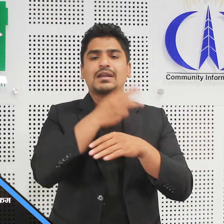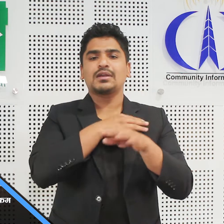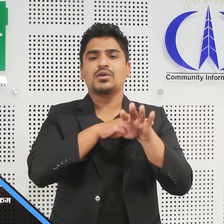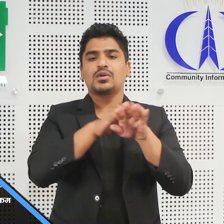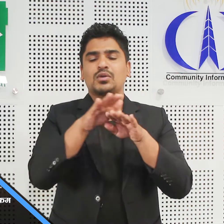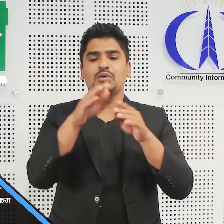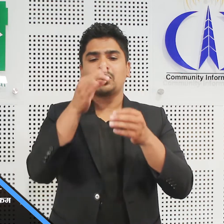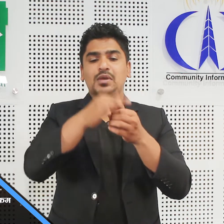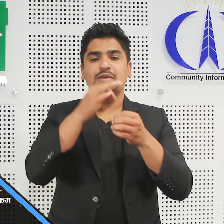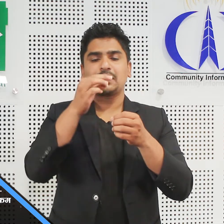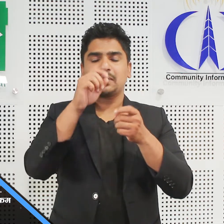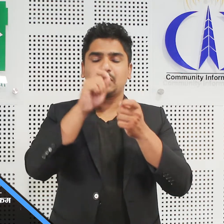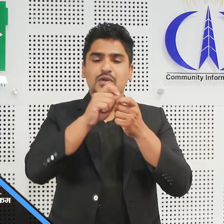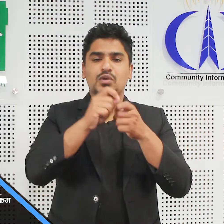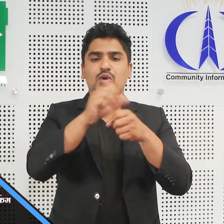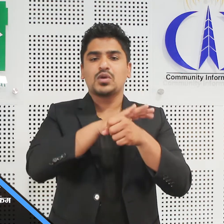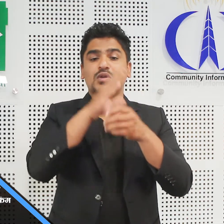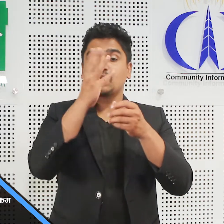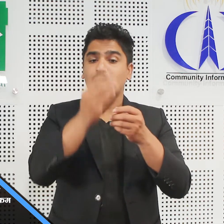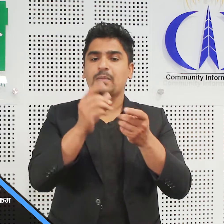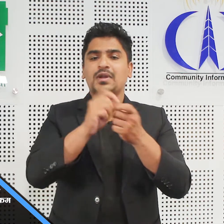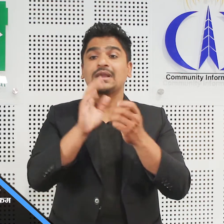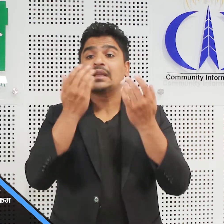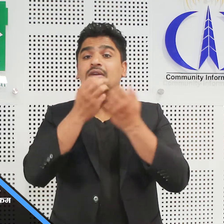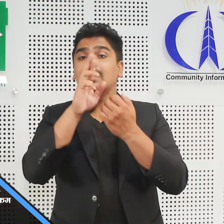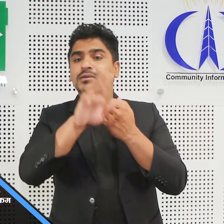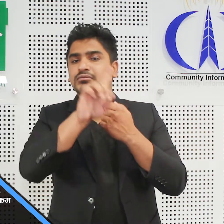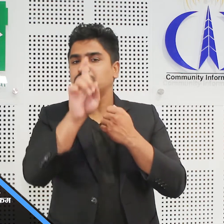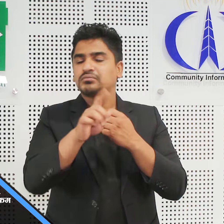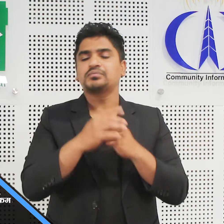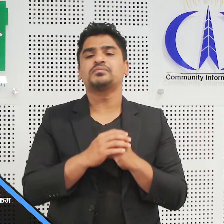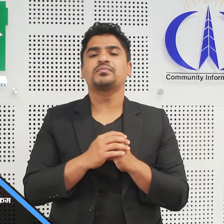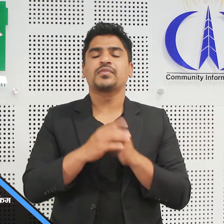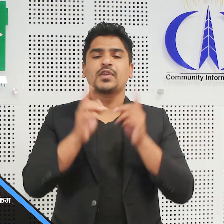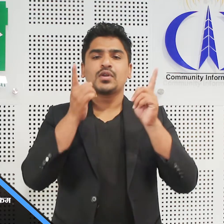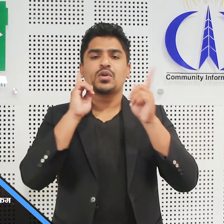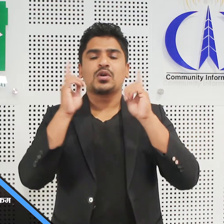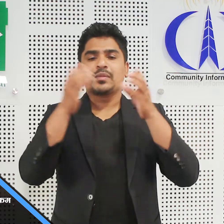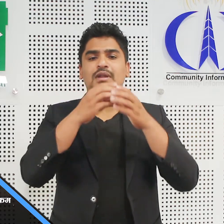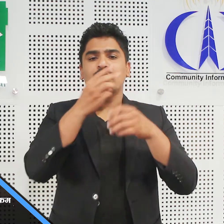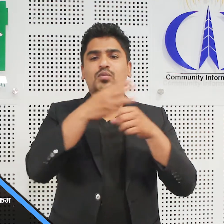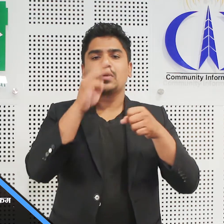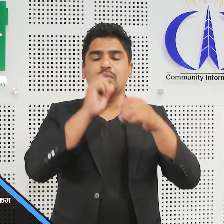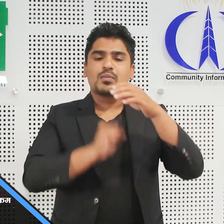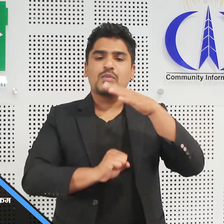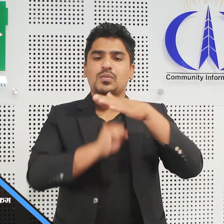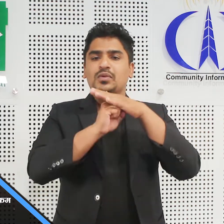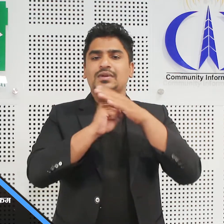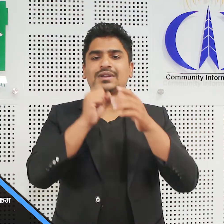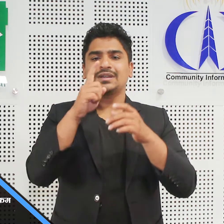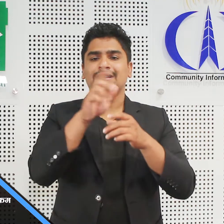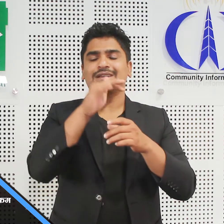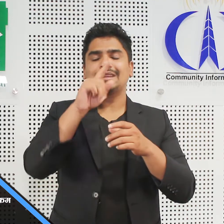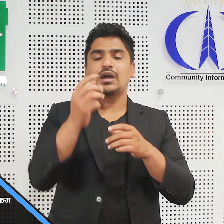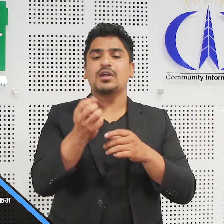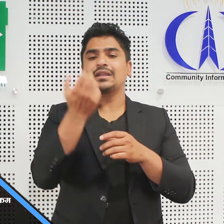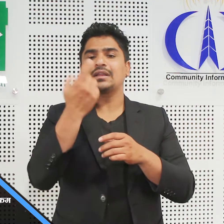महामारीले गर्दा महिला विपन्न वर्ग र अपाङ्गता भएका नागरिकको व्यवसायमा परेको असरलाई कम गर्न के गरिरहेको